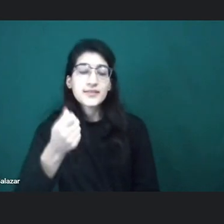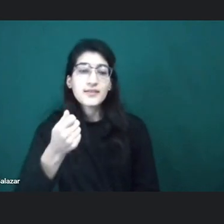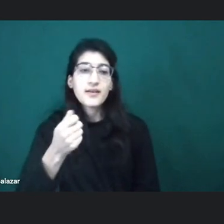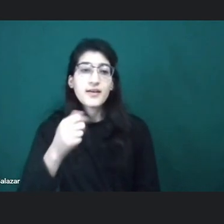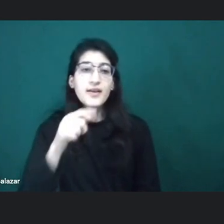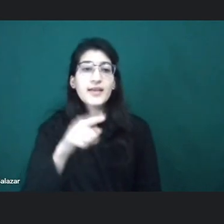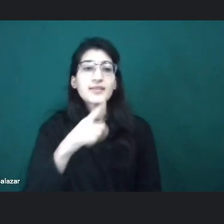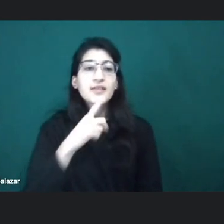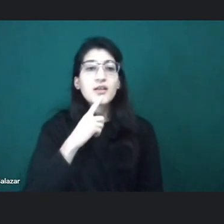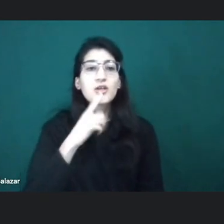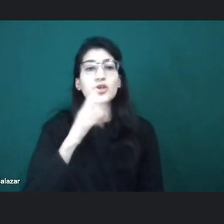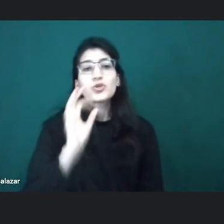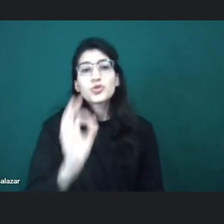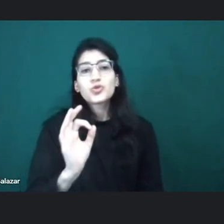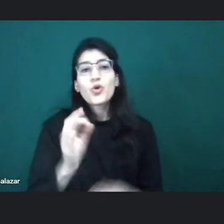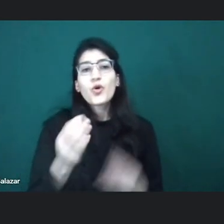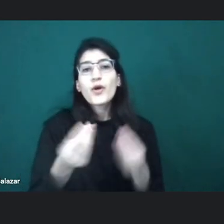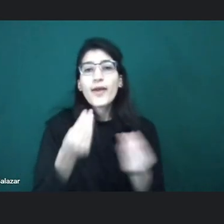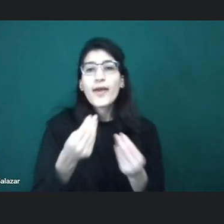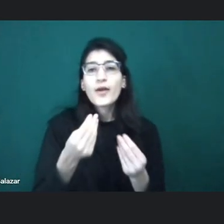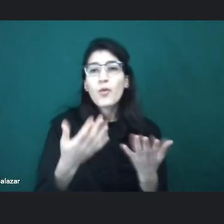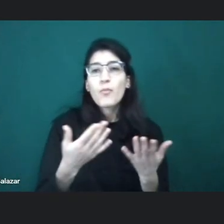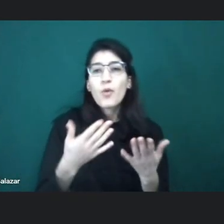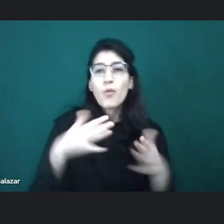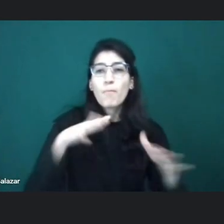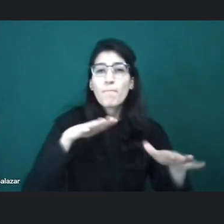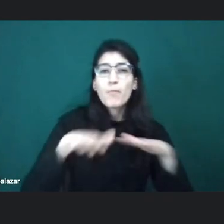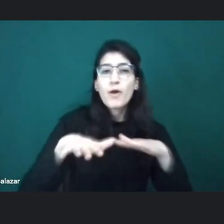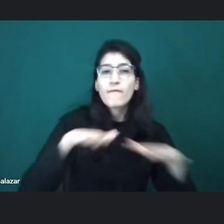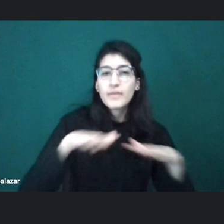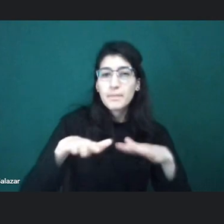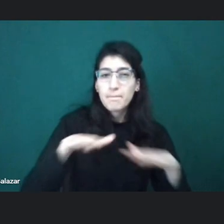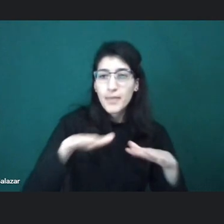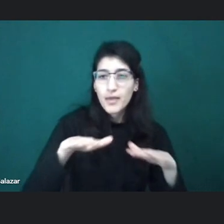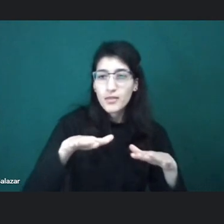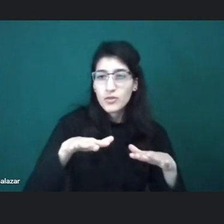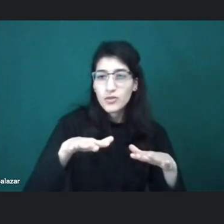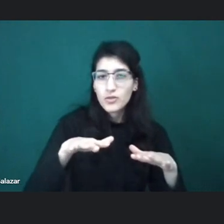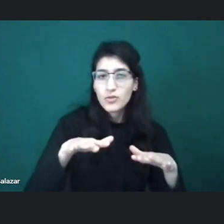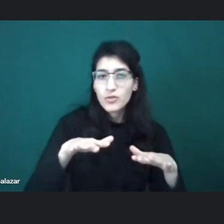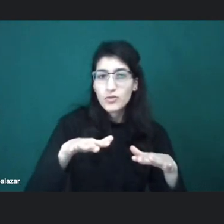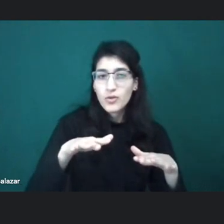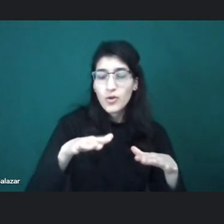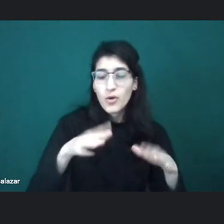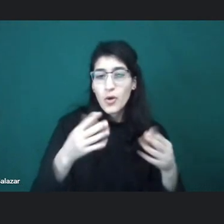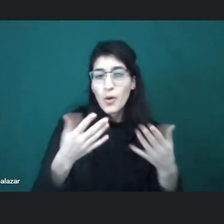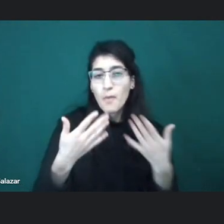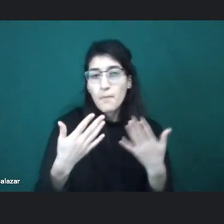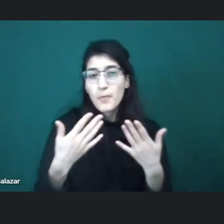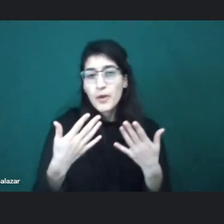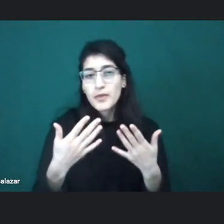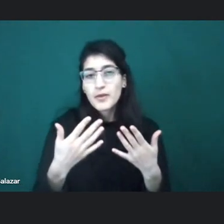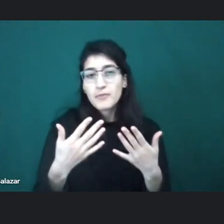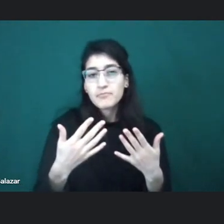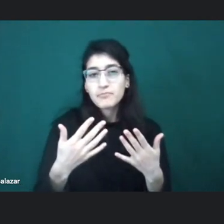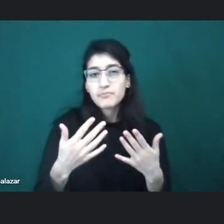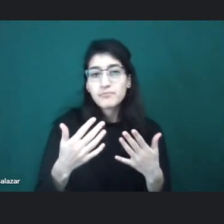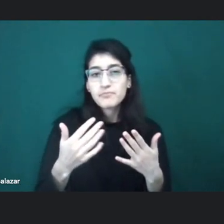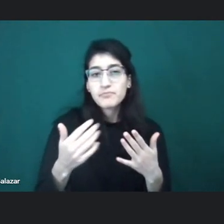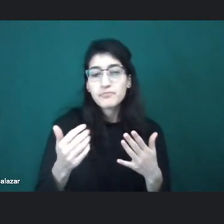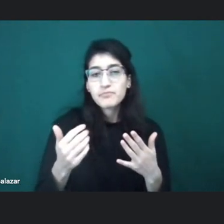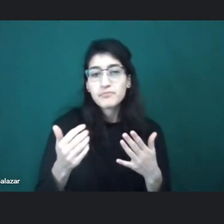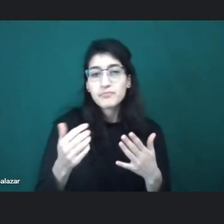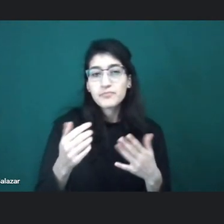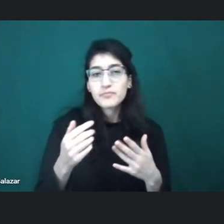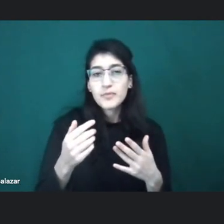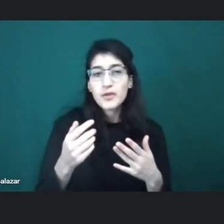movimiento. Entonces, no solamente puede ser que acompañe a to, también puede ser que un día encuentren